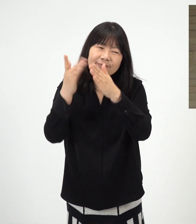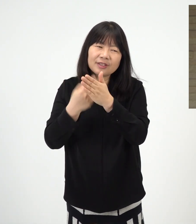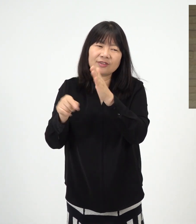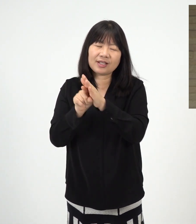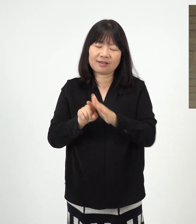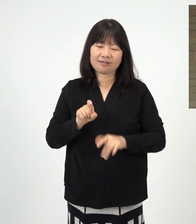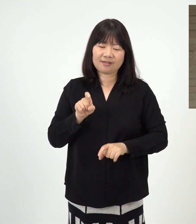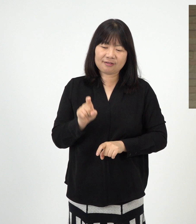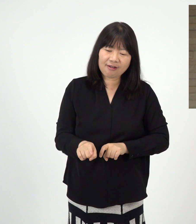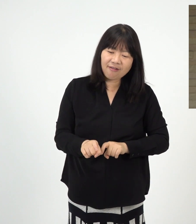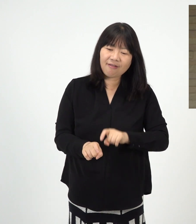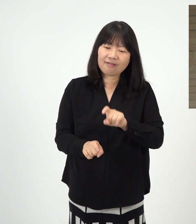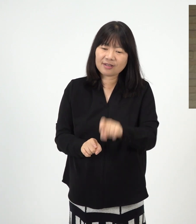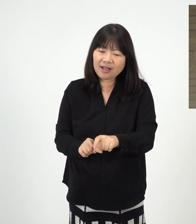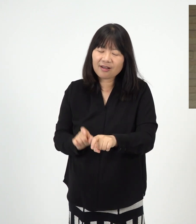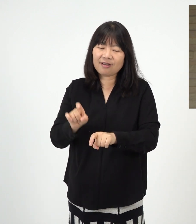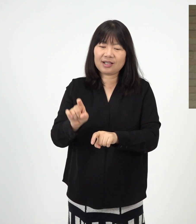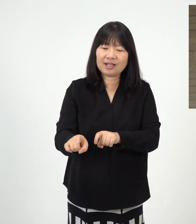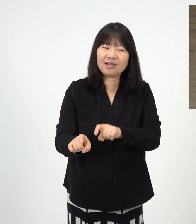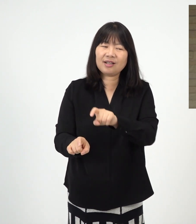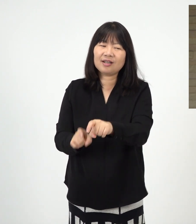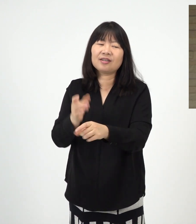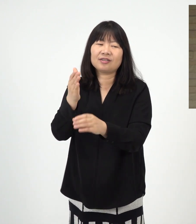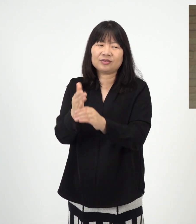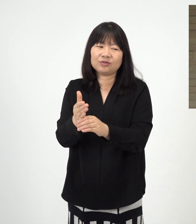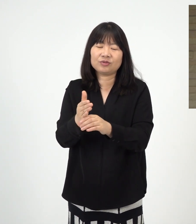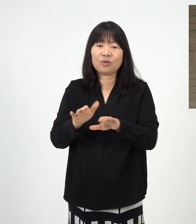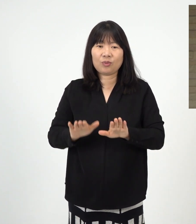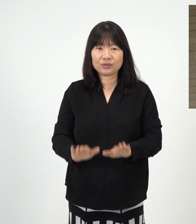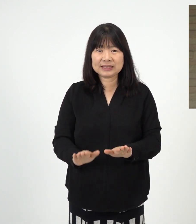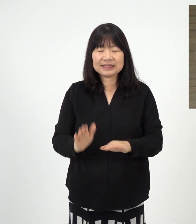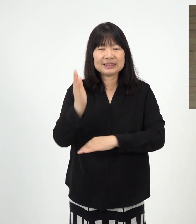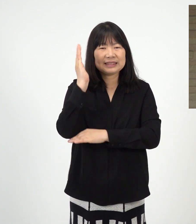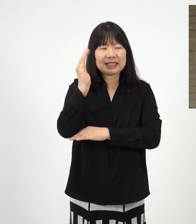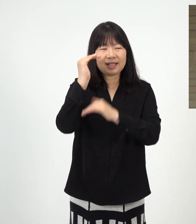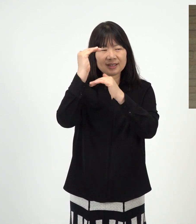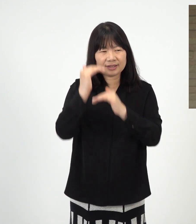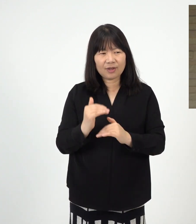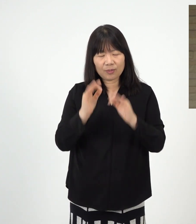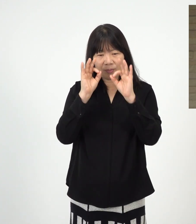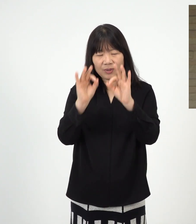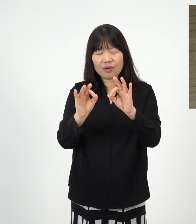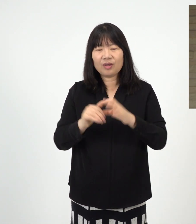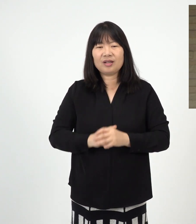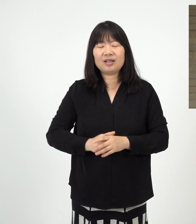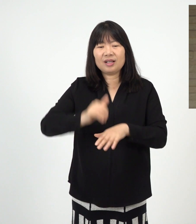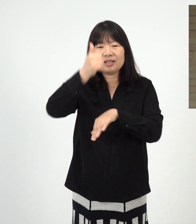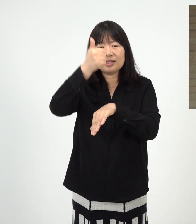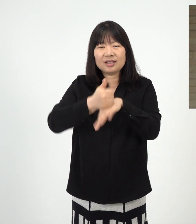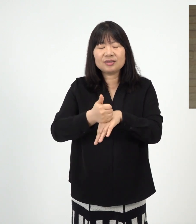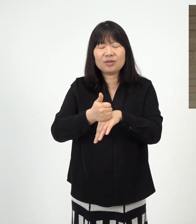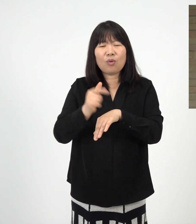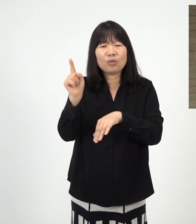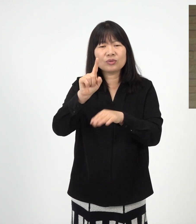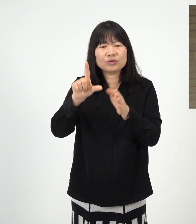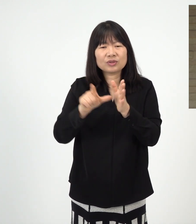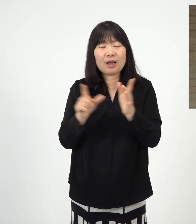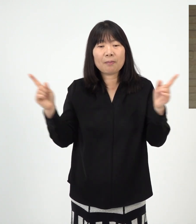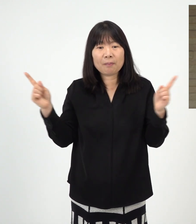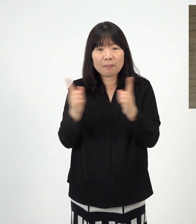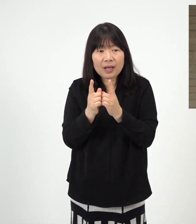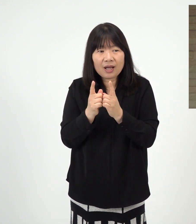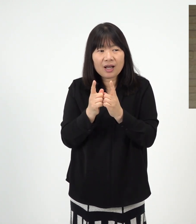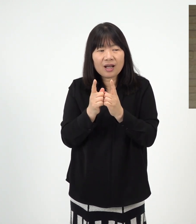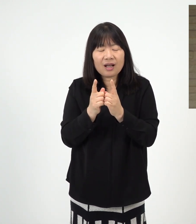걸음 걸어가고 있는 거죠. 그러면 오늘 이 이야기는 최종적인 어느 순간에